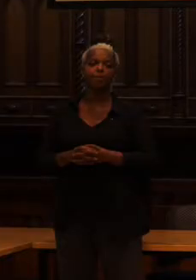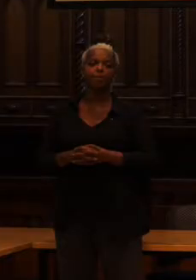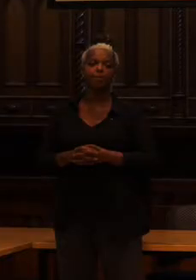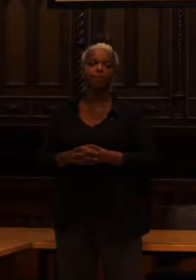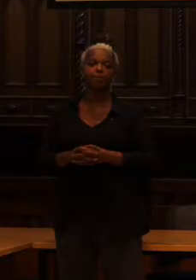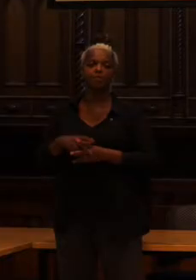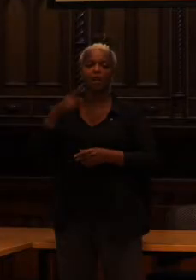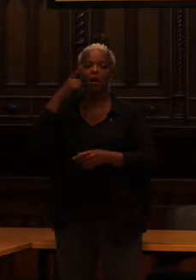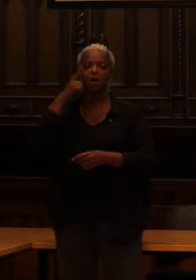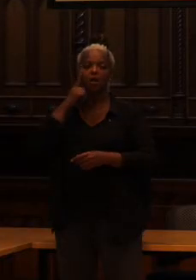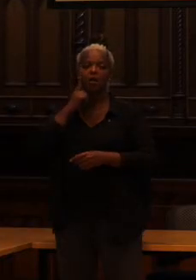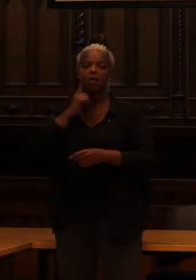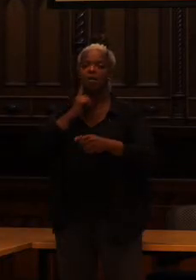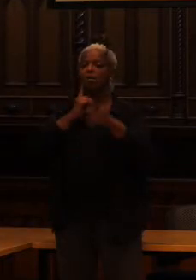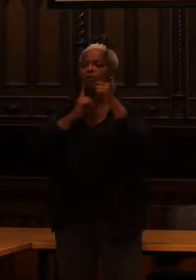Larmes.